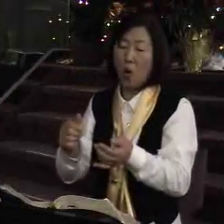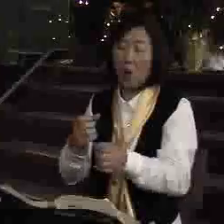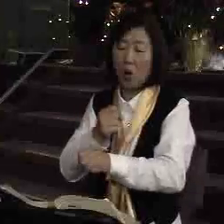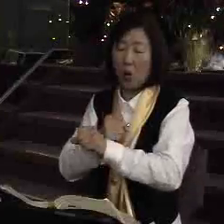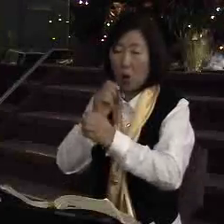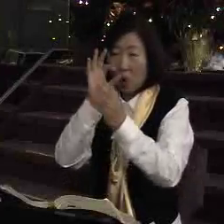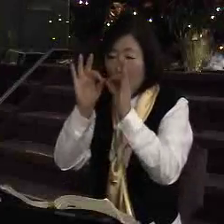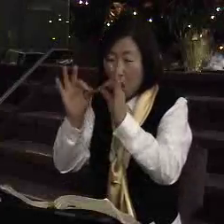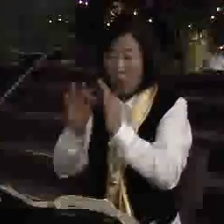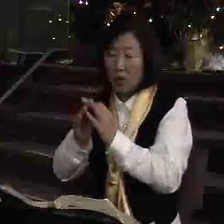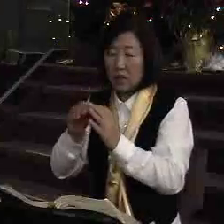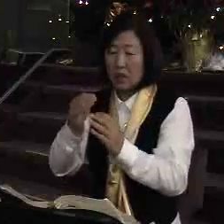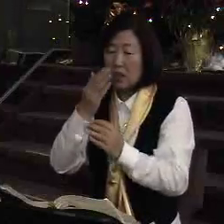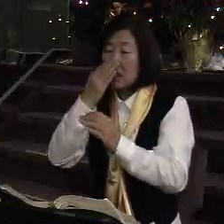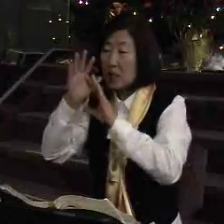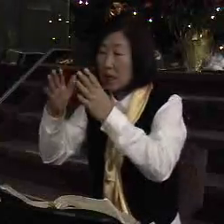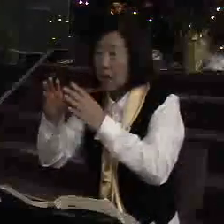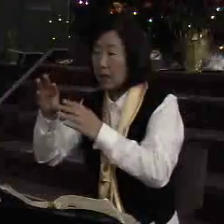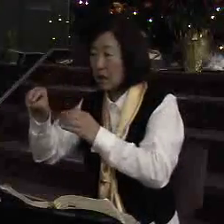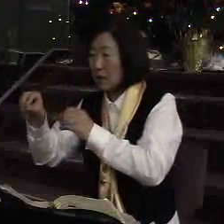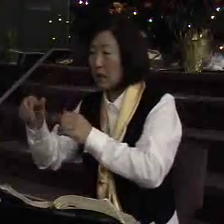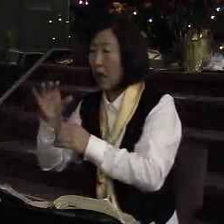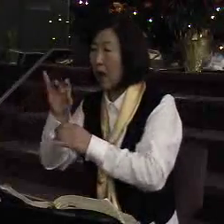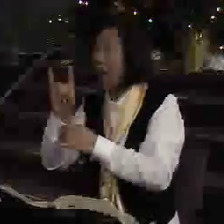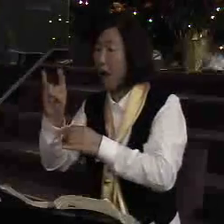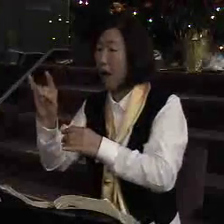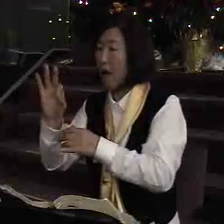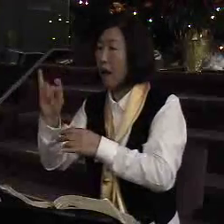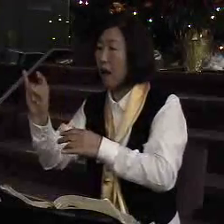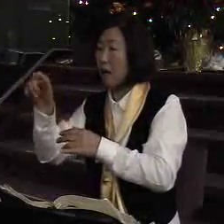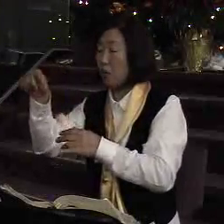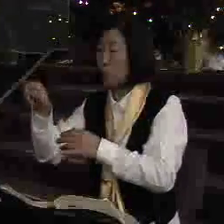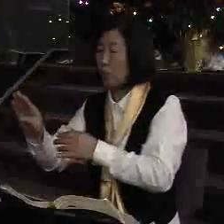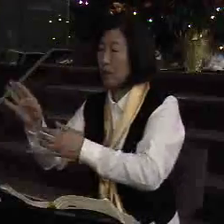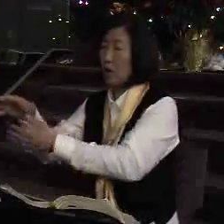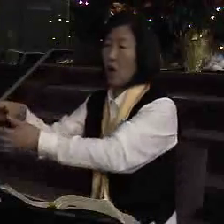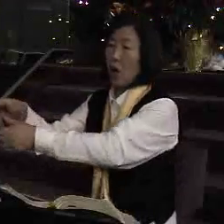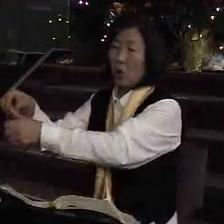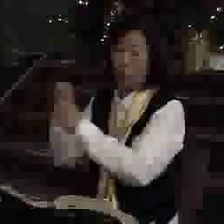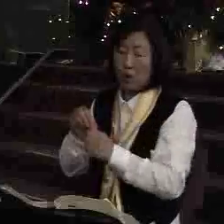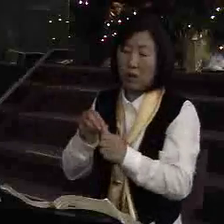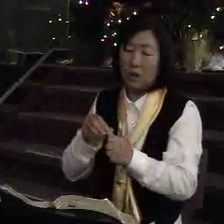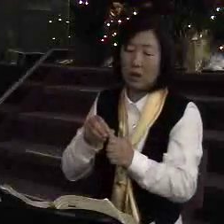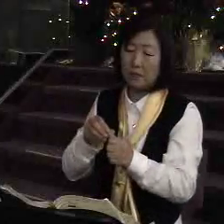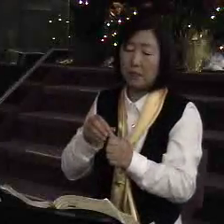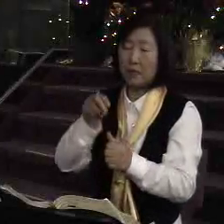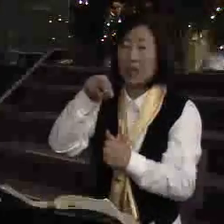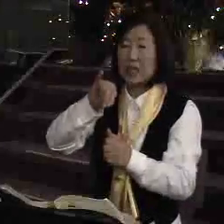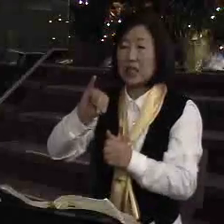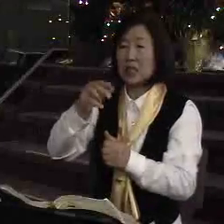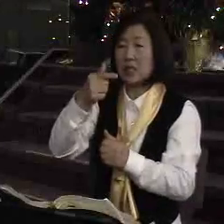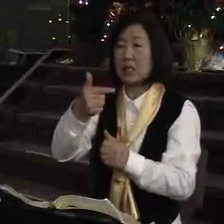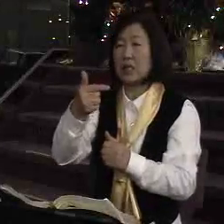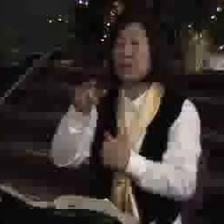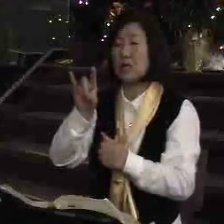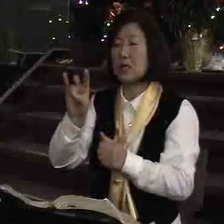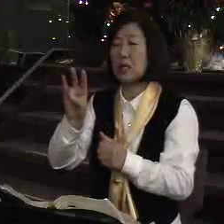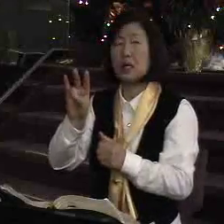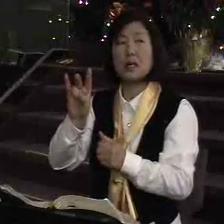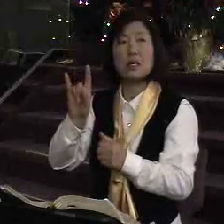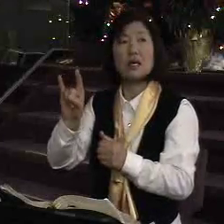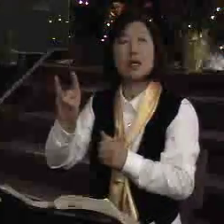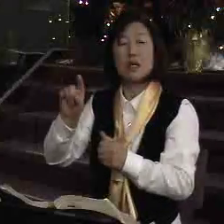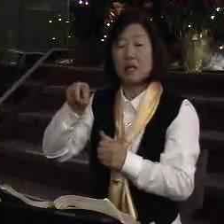애굽 땅에서 이제 구해내셨는데도 불구하고 시내 산에 올라가 모세가 지연되는 것을